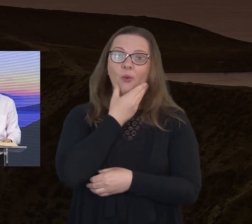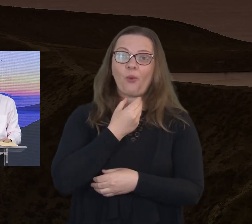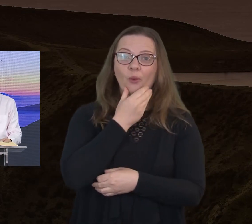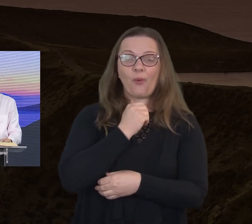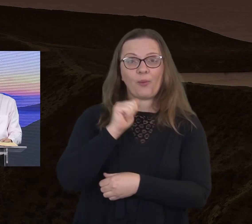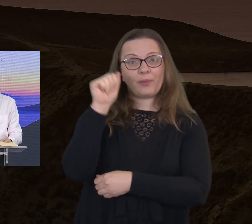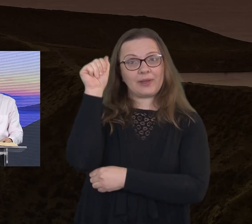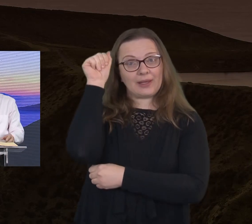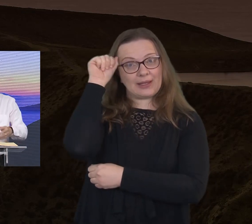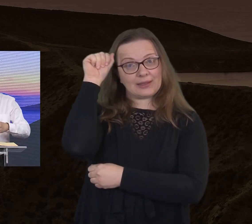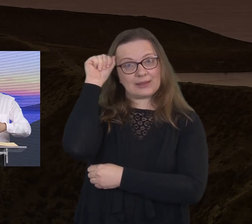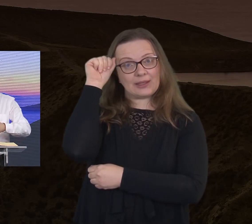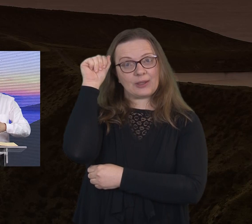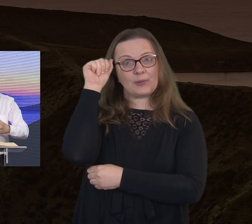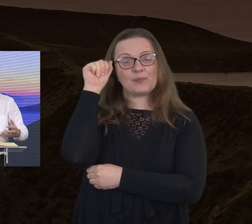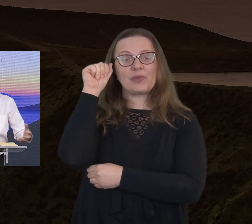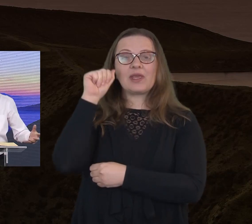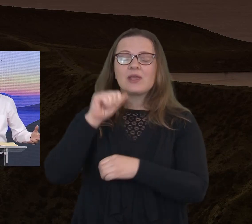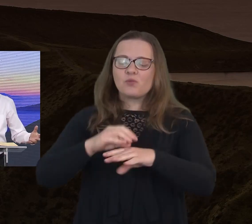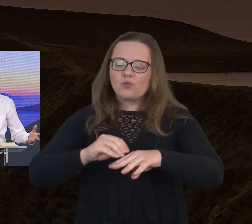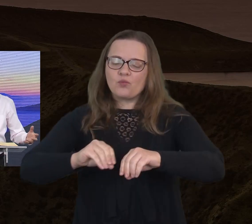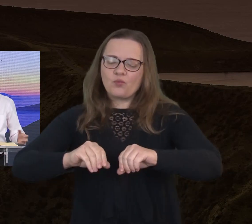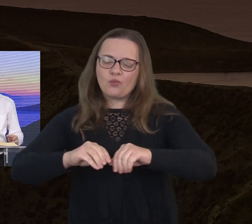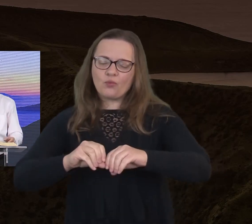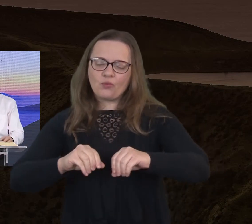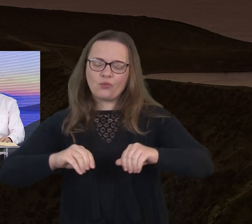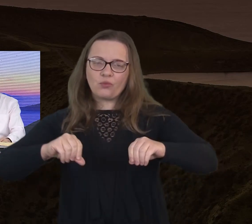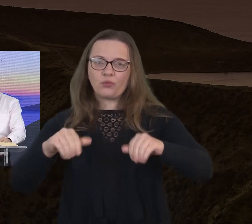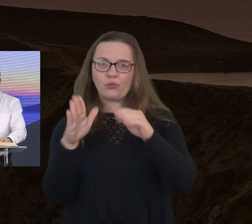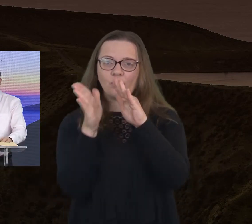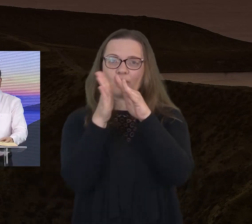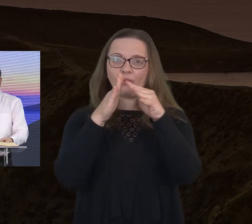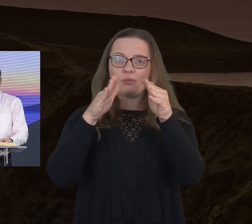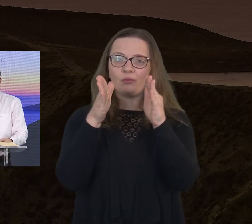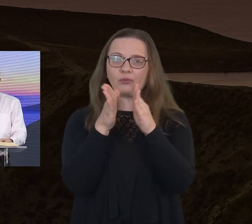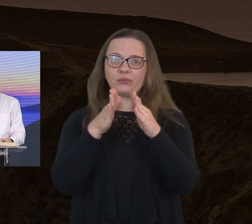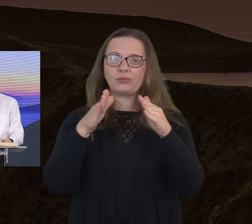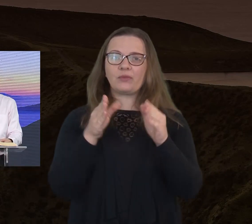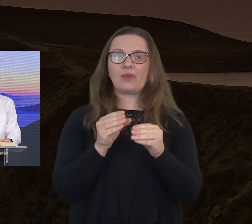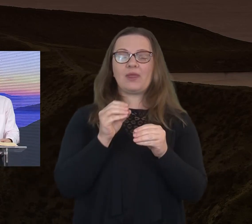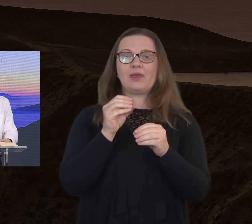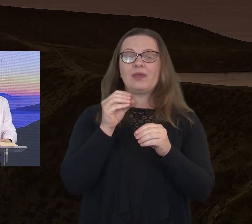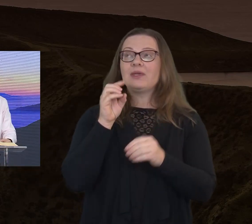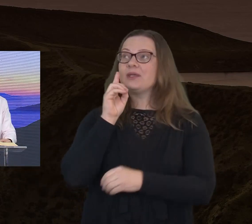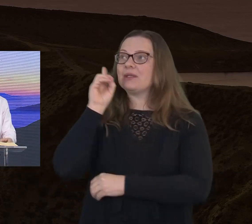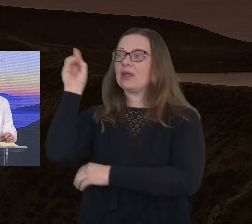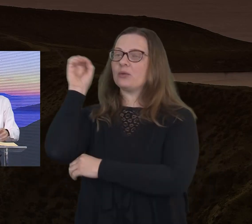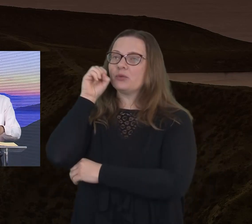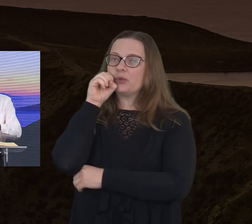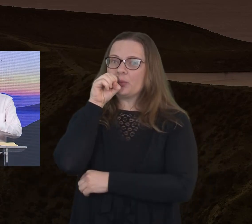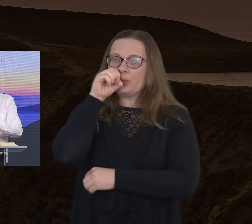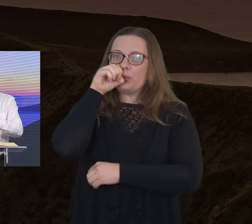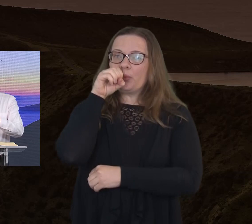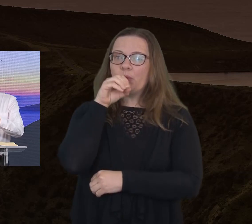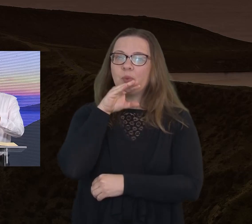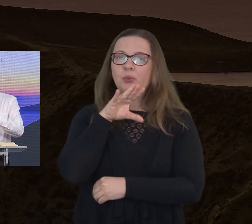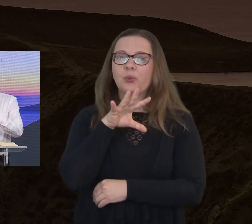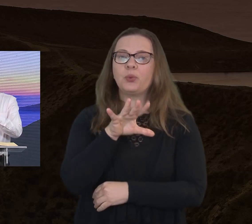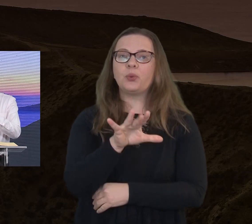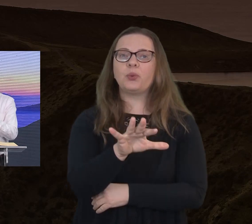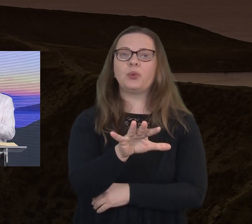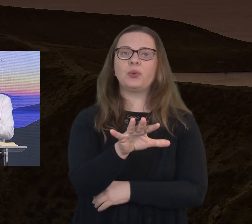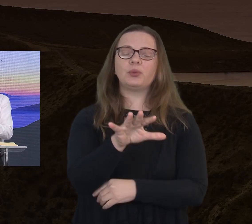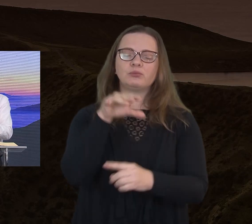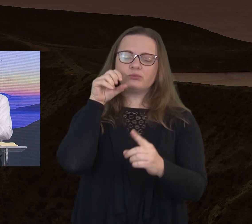porque o homem foi feito do pó da terra, o seu corpo, mas ele recebeu fôlego de vida e se tornou